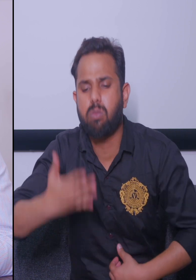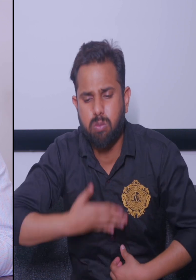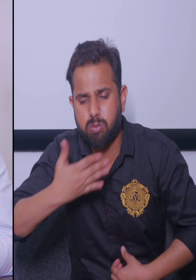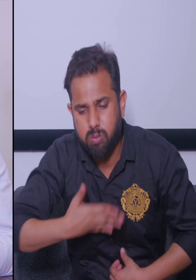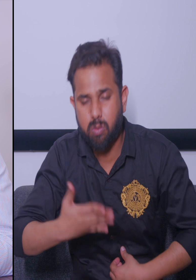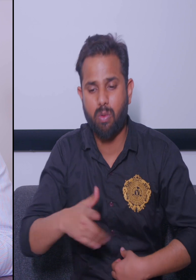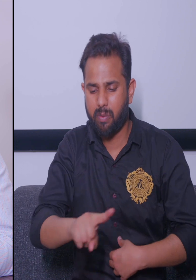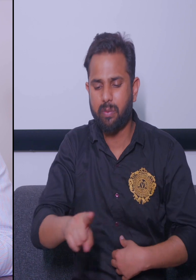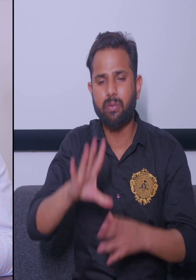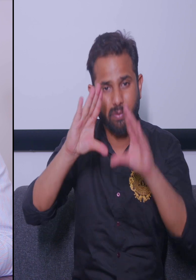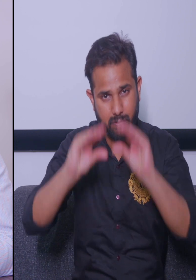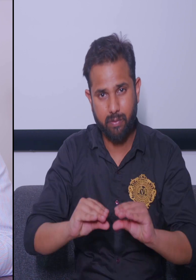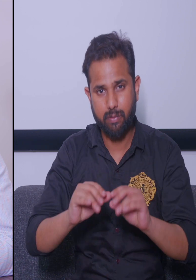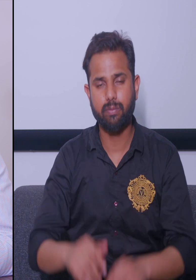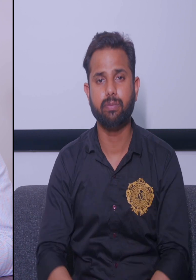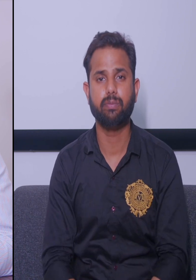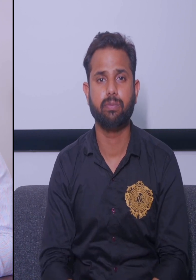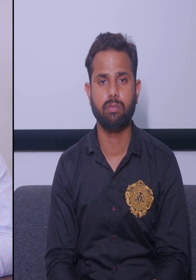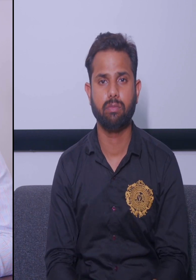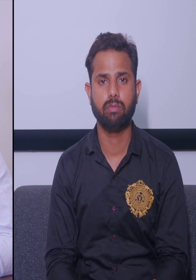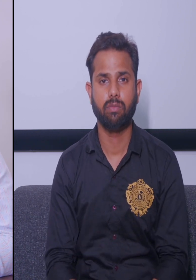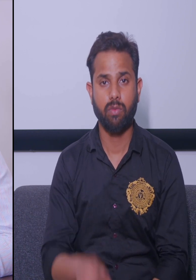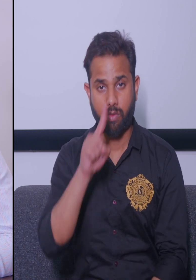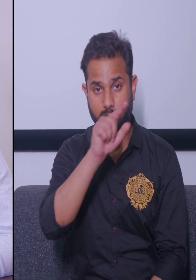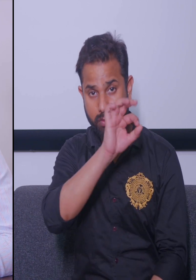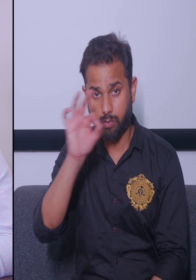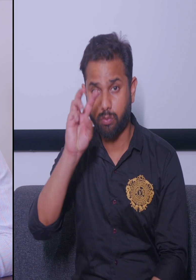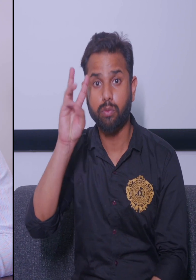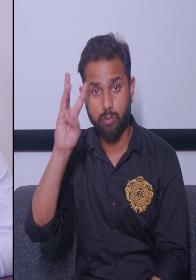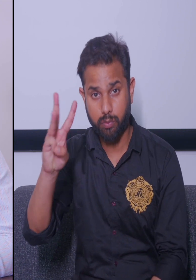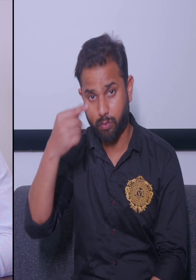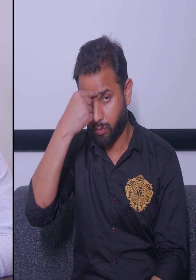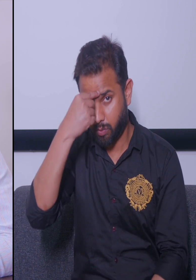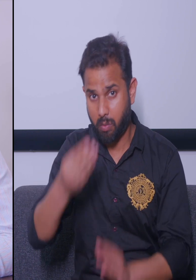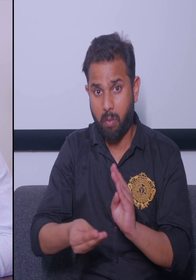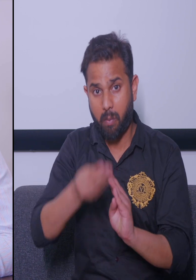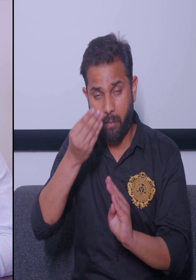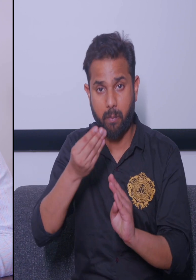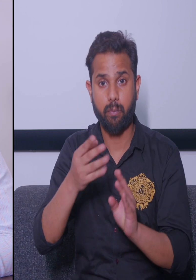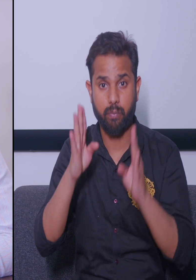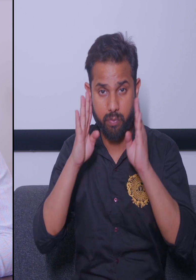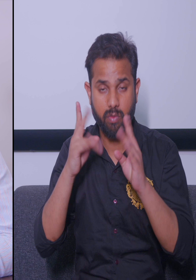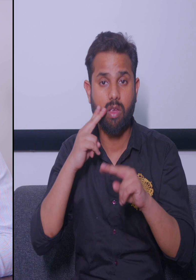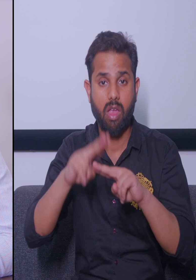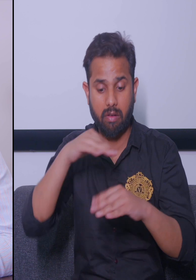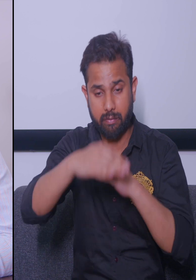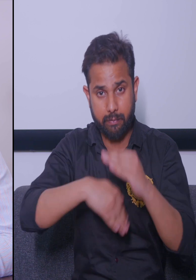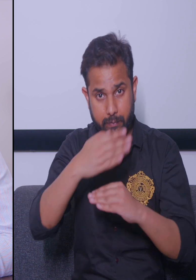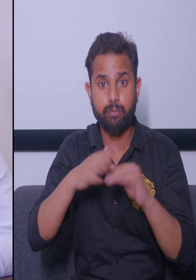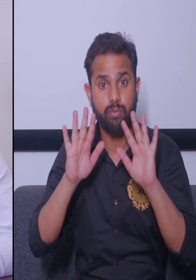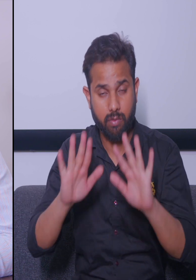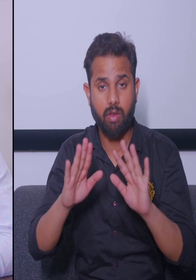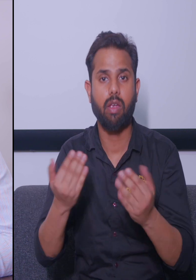से बार बार वॉमिटिंग और वेट लॉस हो जाता है। ये तीनों ही कॉम्प्लिकेशन काफ़ी सीरियस है और इनमें सर्जरी की भी रिक्वायरमेंट आ